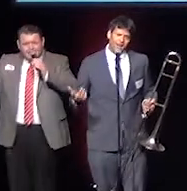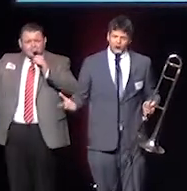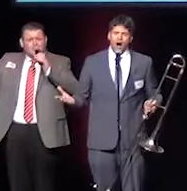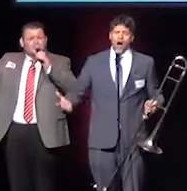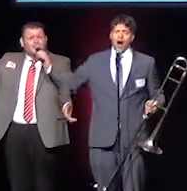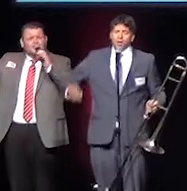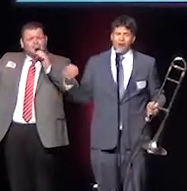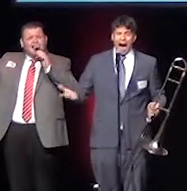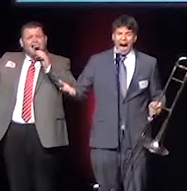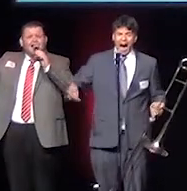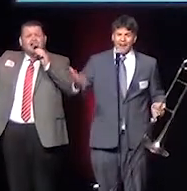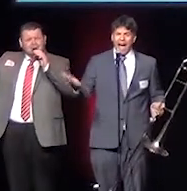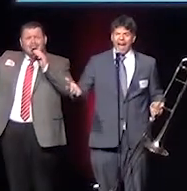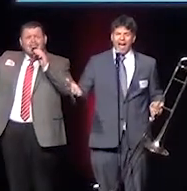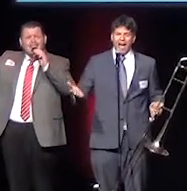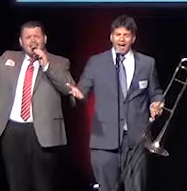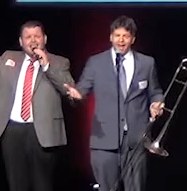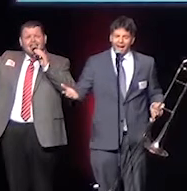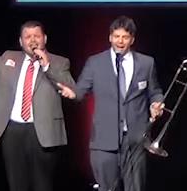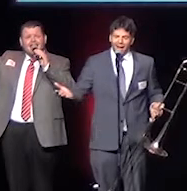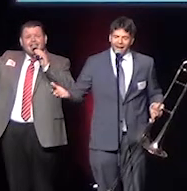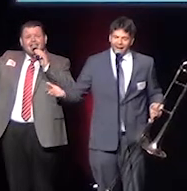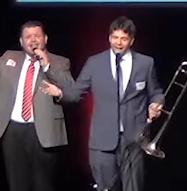der SoV.